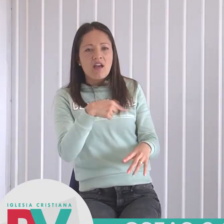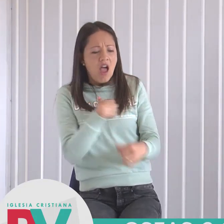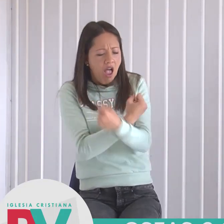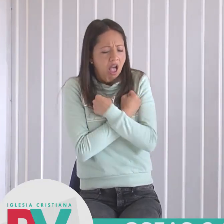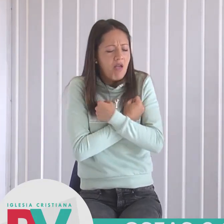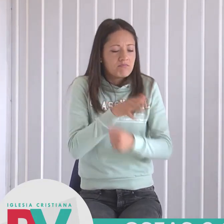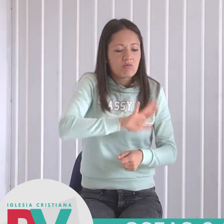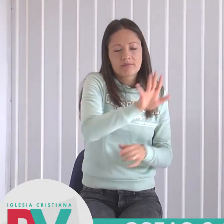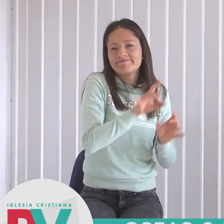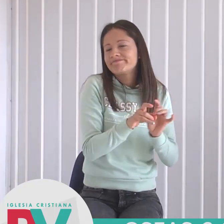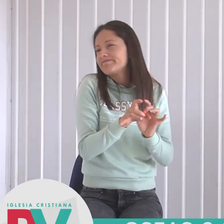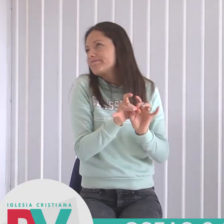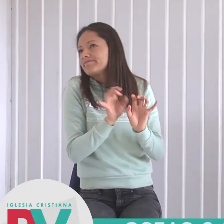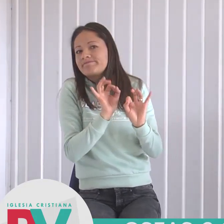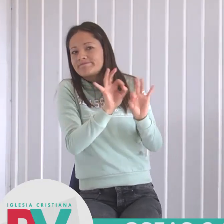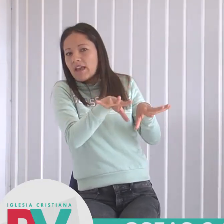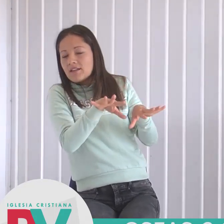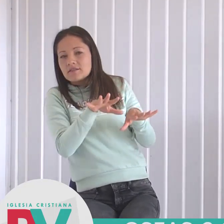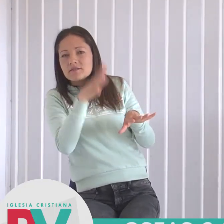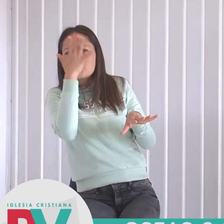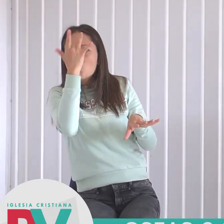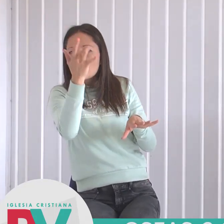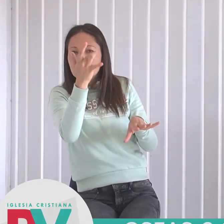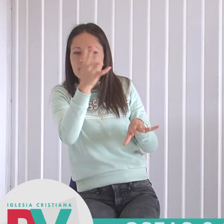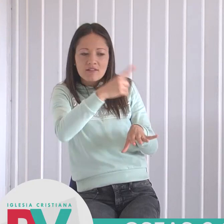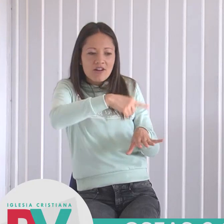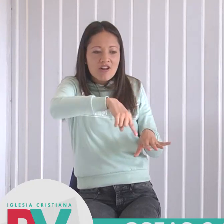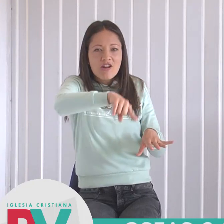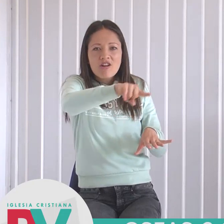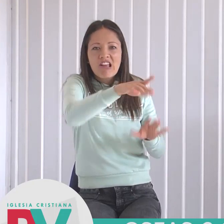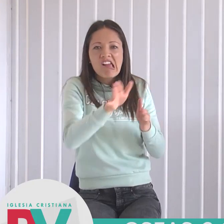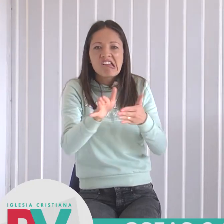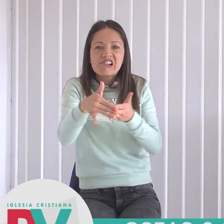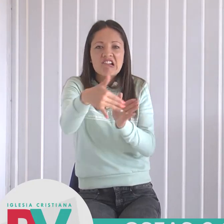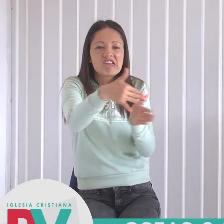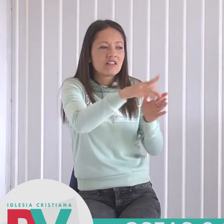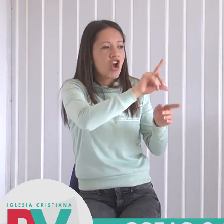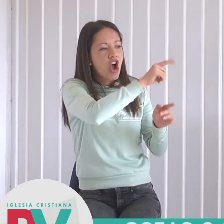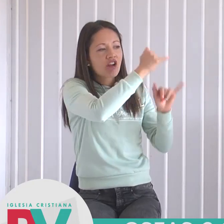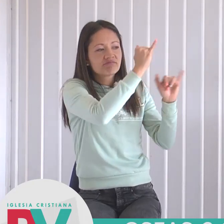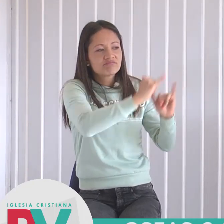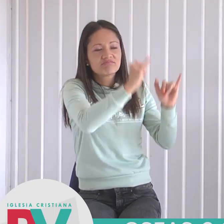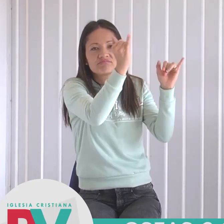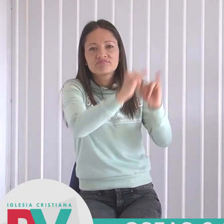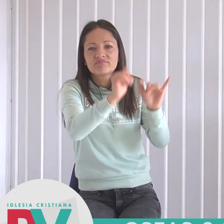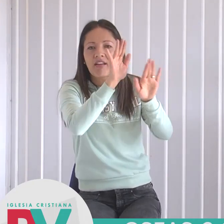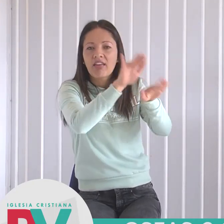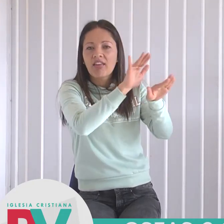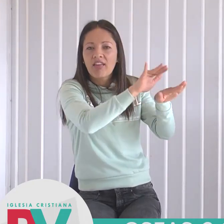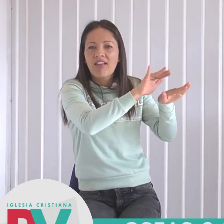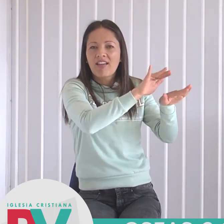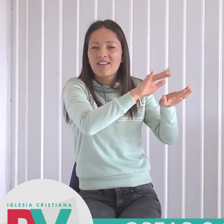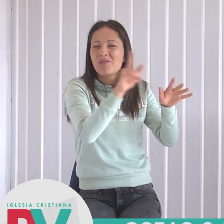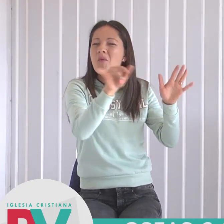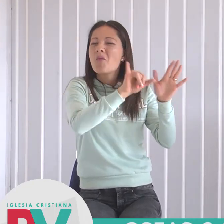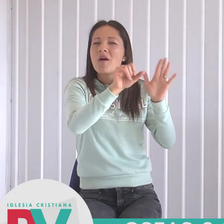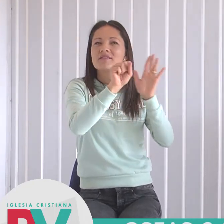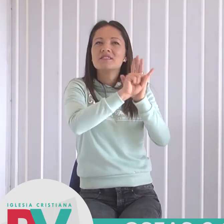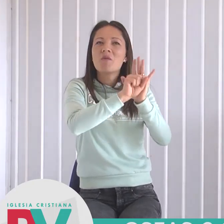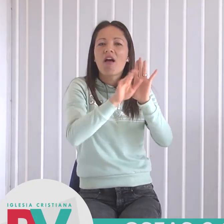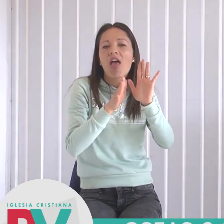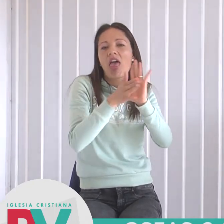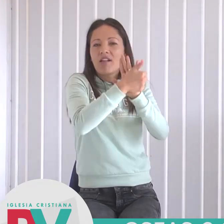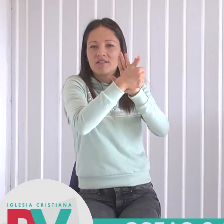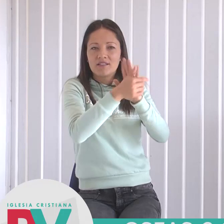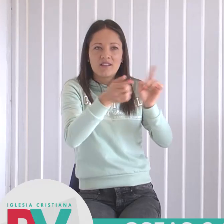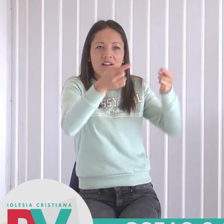amada. ¿Por qué? Porque dice que se fueron tras de otros maridos, tras de otros, dice